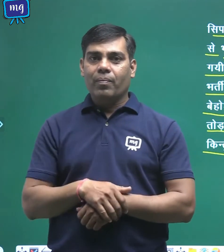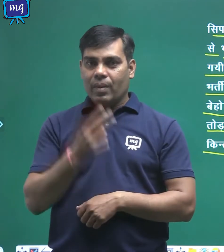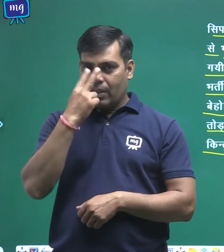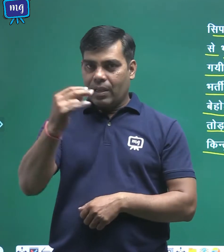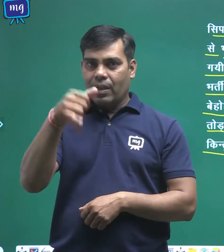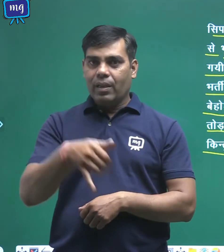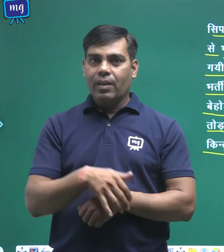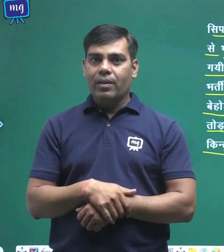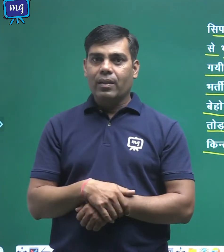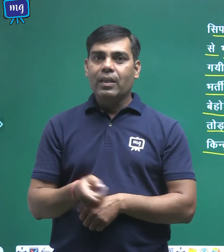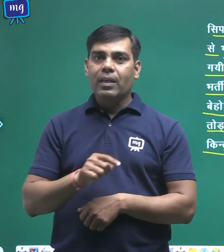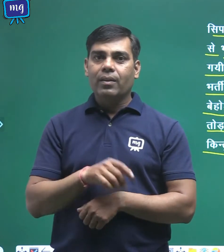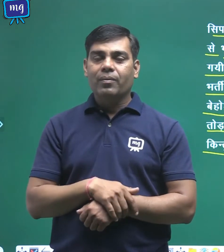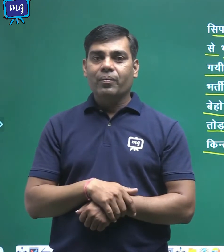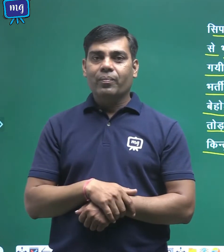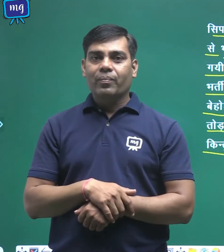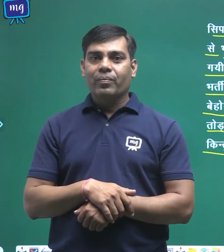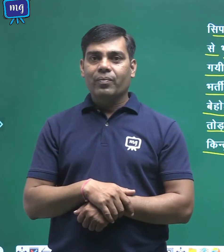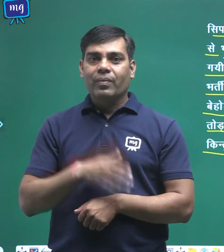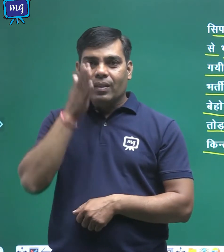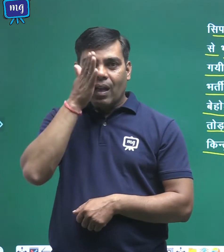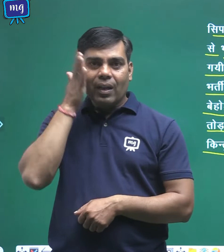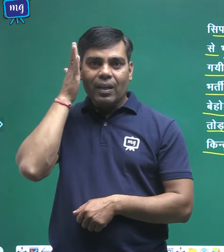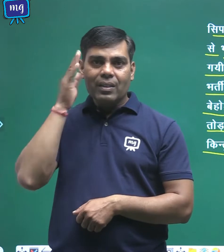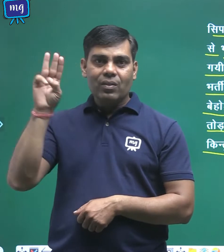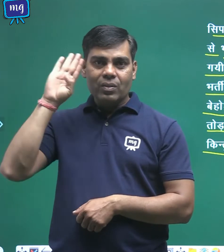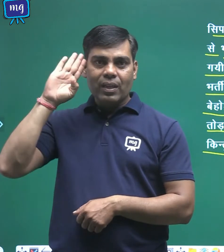रहे हैं कि अंग्रेज सिपाही